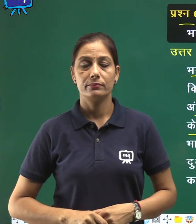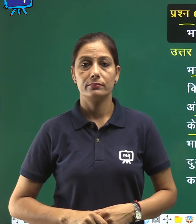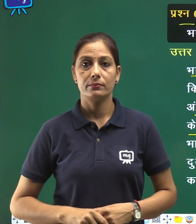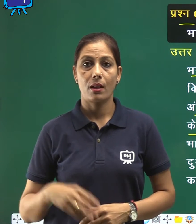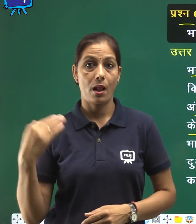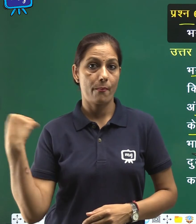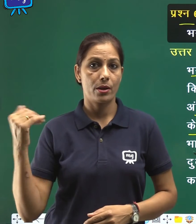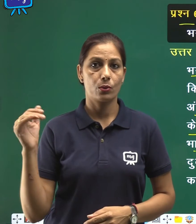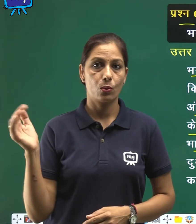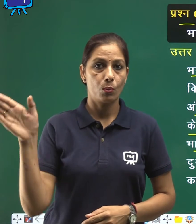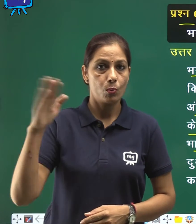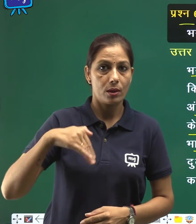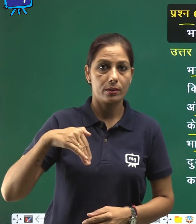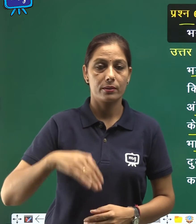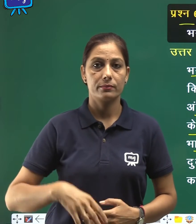भाई को बुलाकर